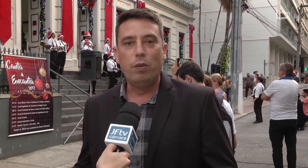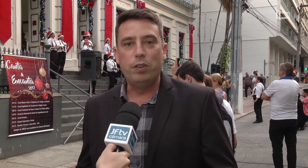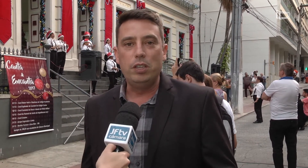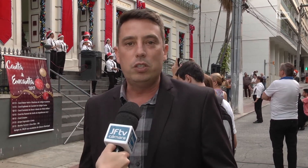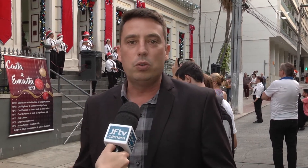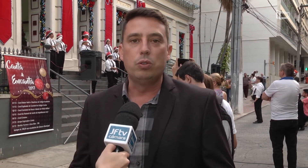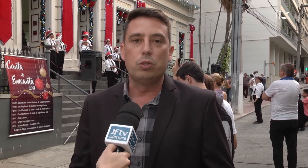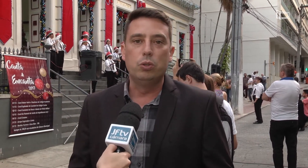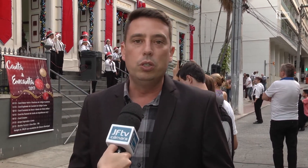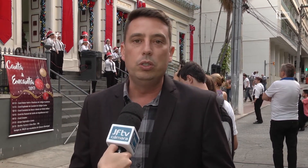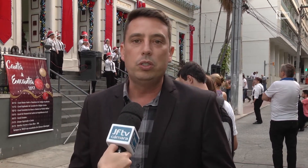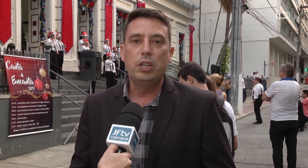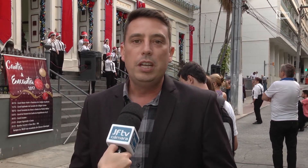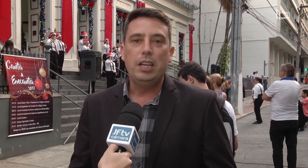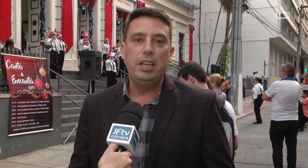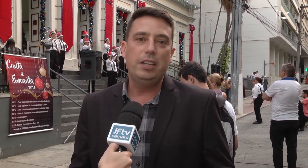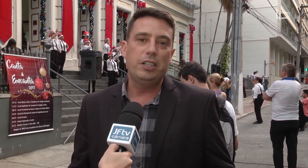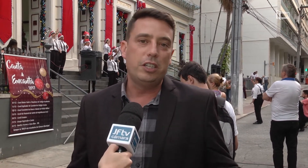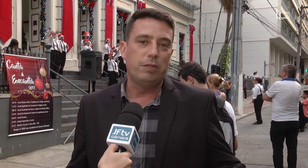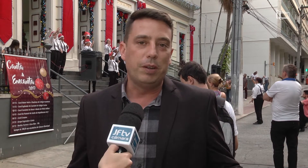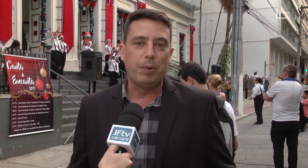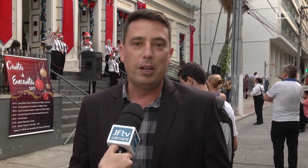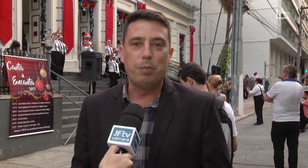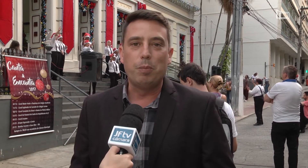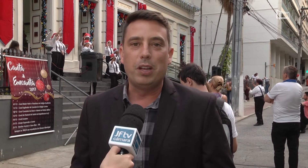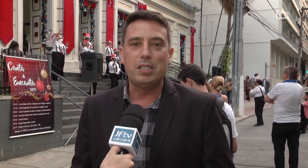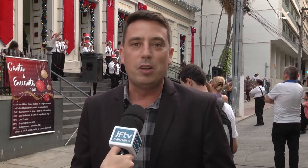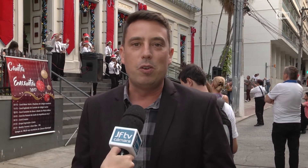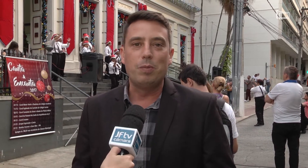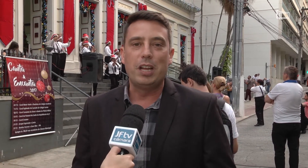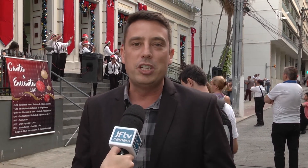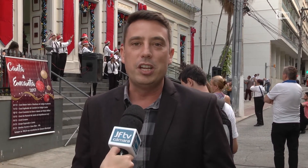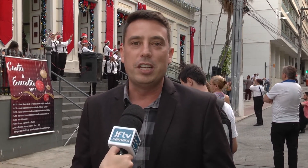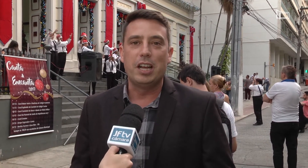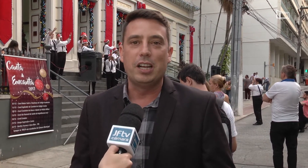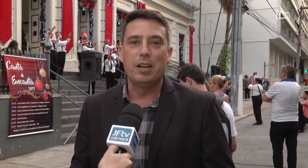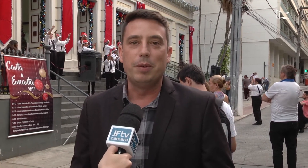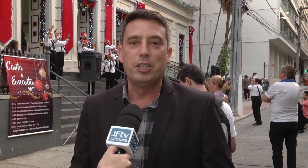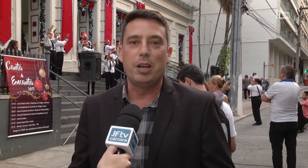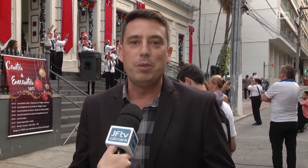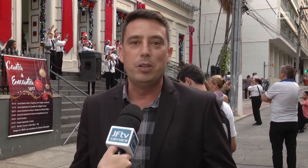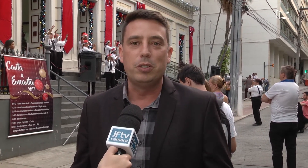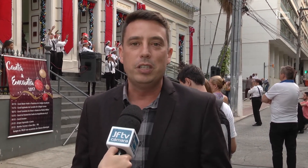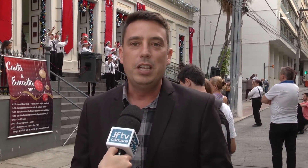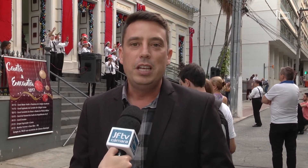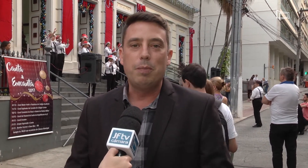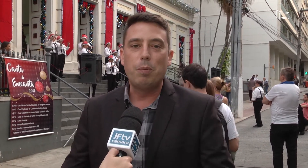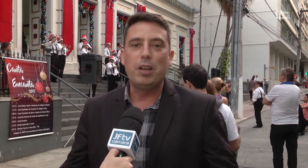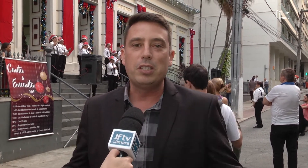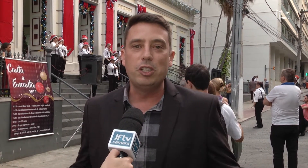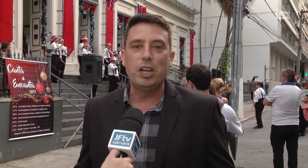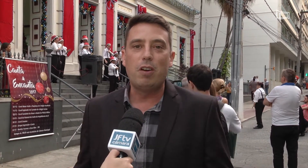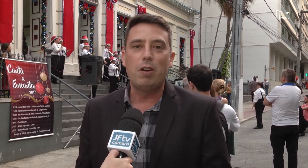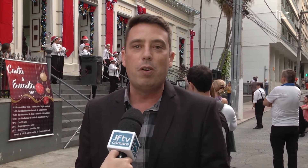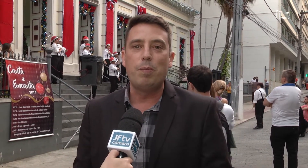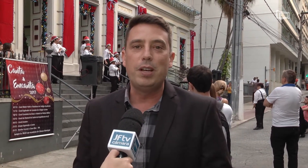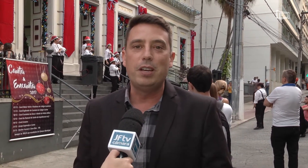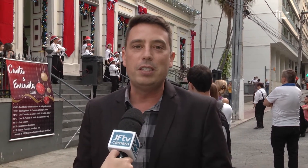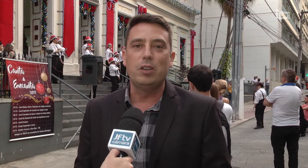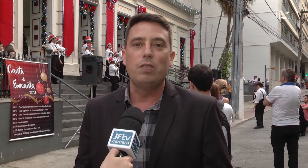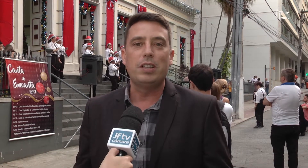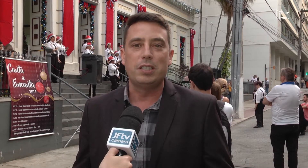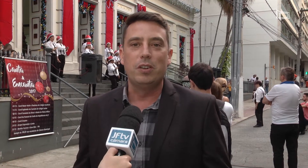ouvintes com surdos. E a gente vê pela população, como está cheio aqui na Câmara, de amigos. E a população, em geral,